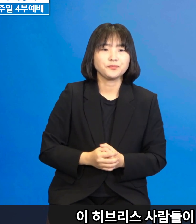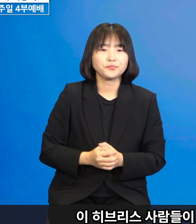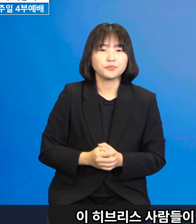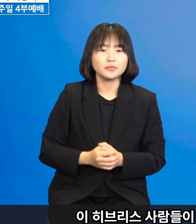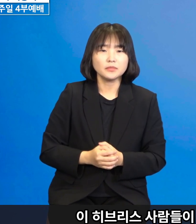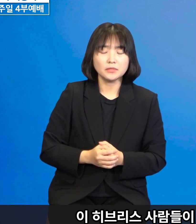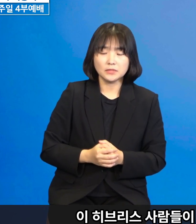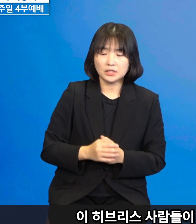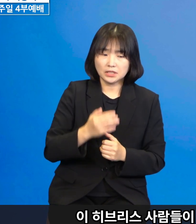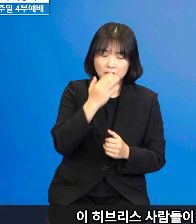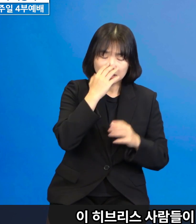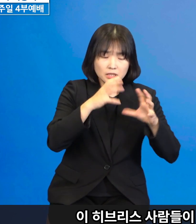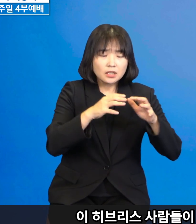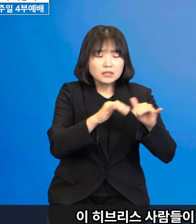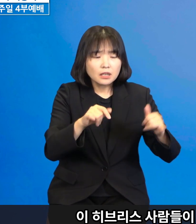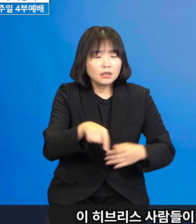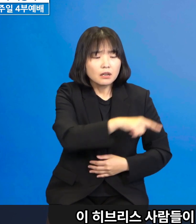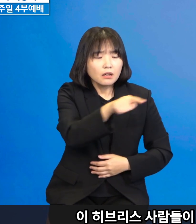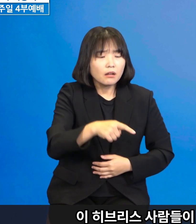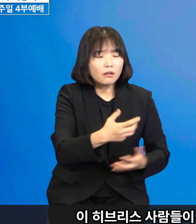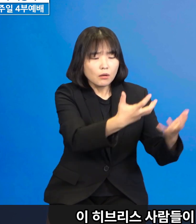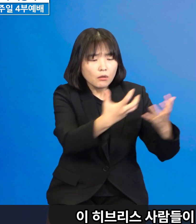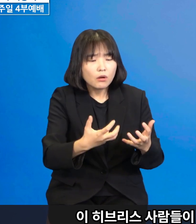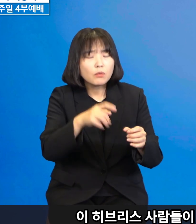히브리 사람들이 여기서 무엇을 하고 있느냐?